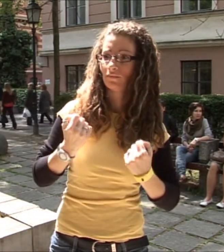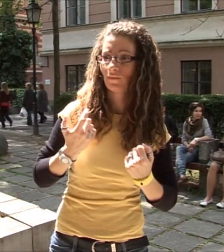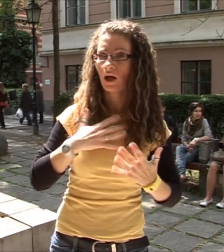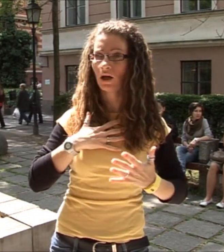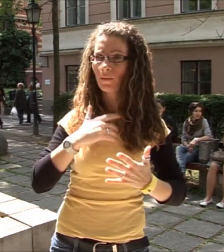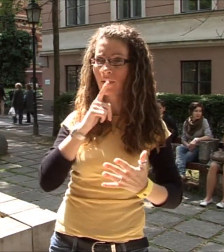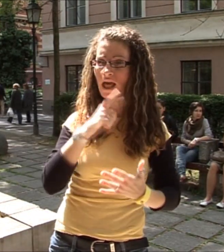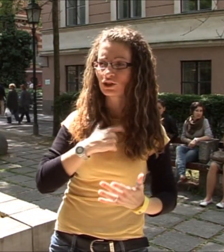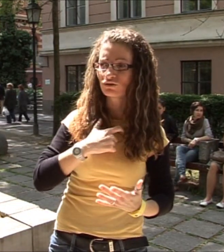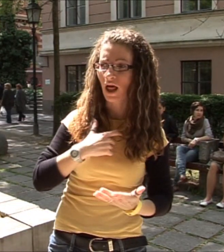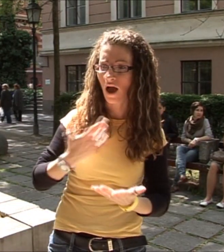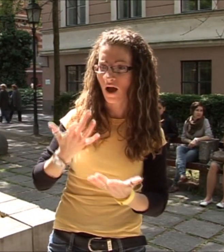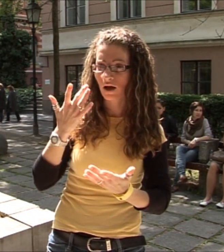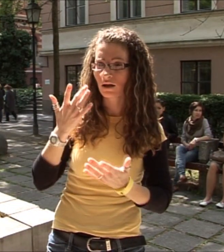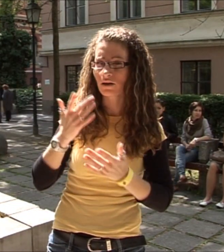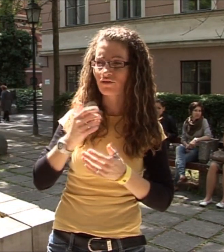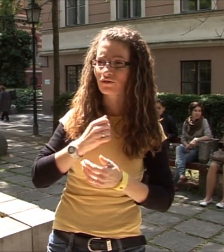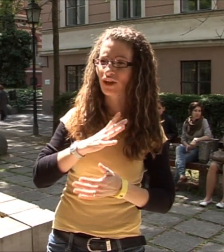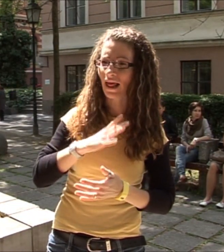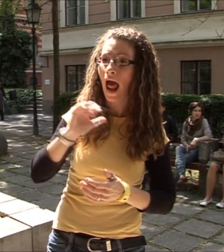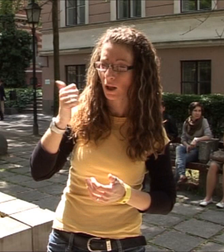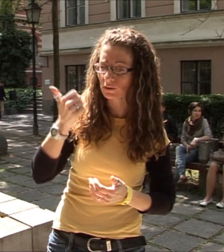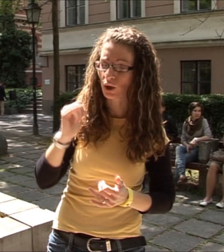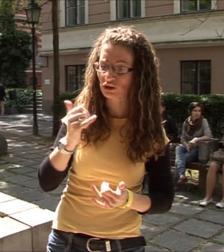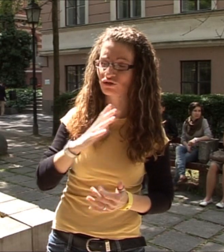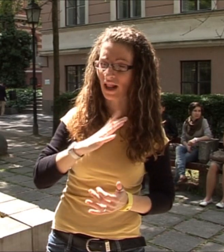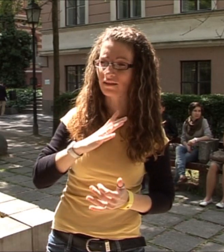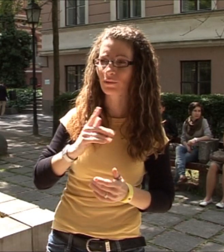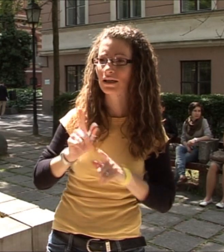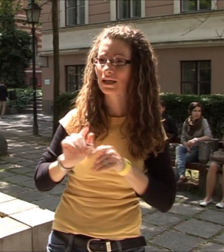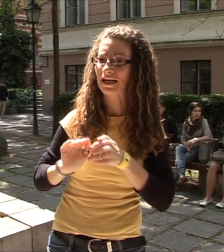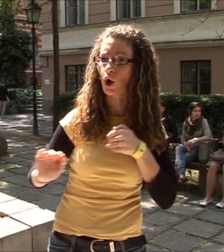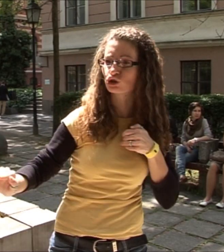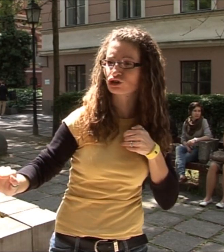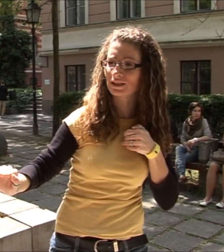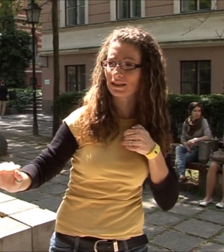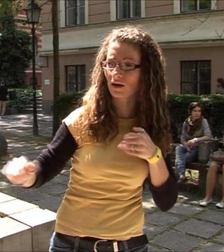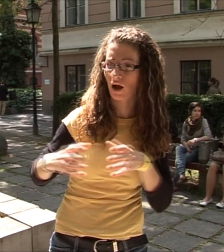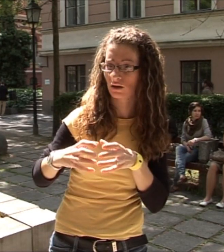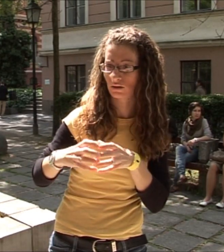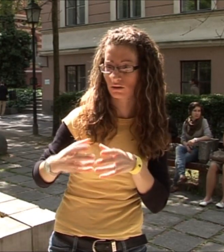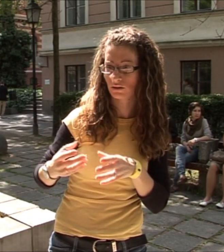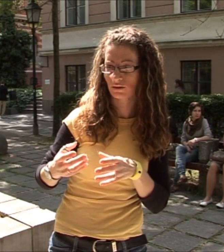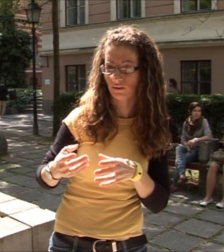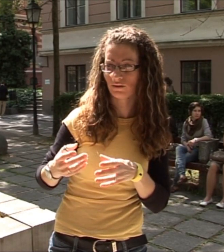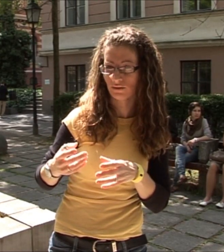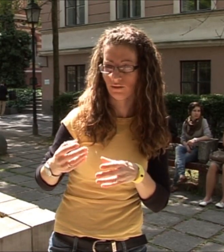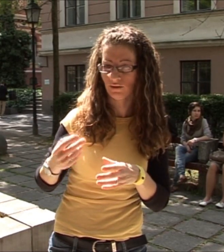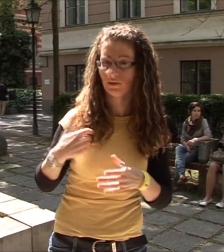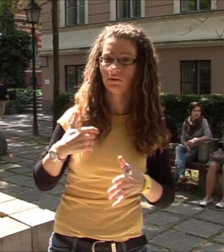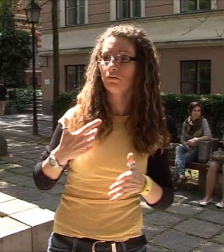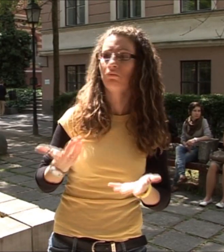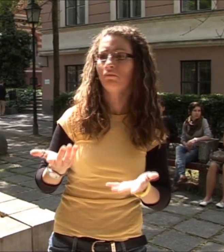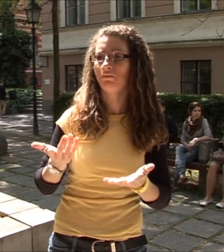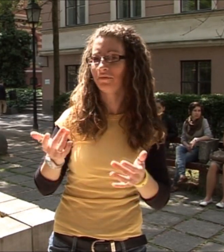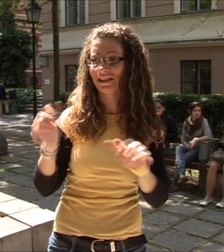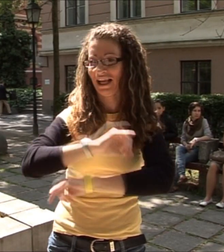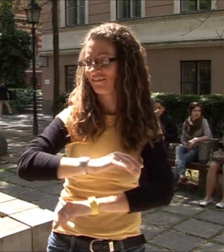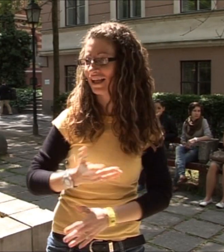ilyes hogy mi nem céltem k először hogy kiközéítené a copatból de aztán